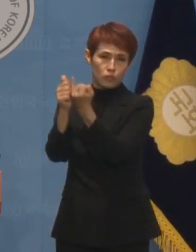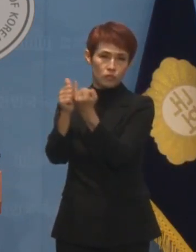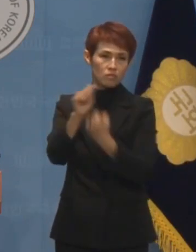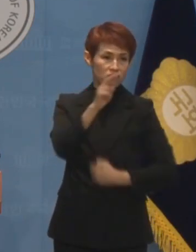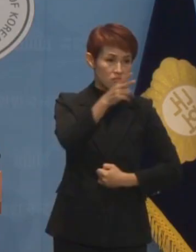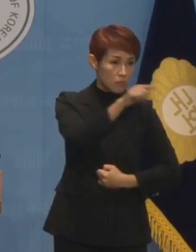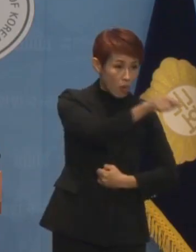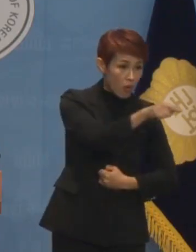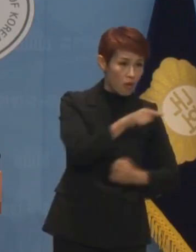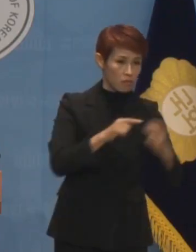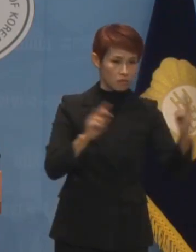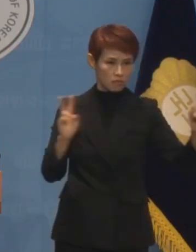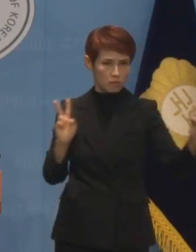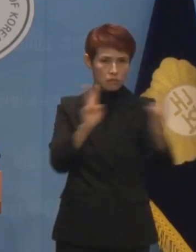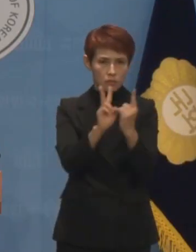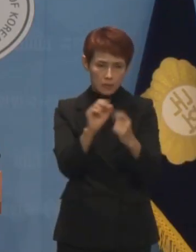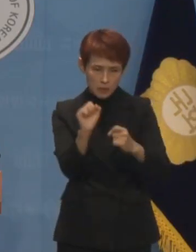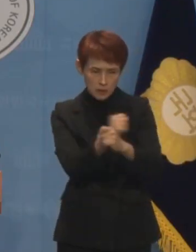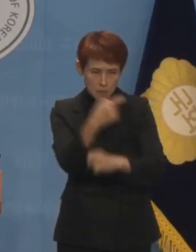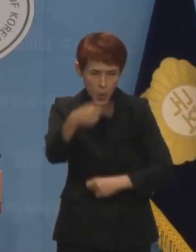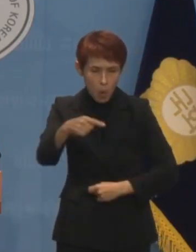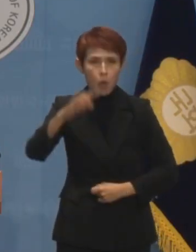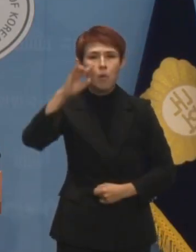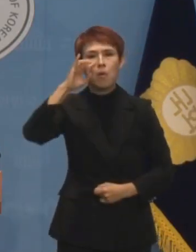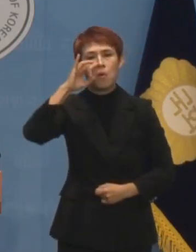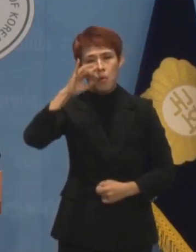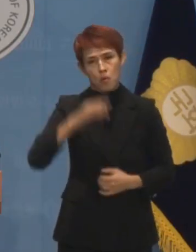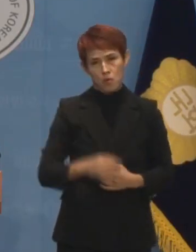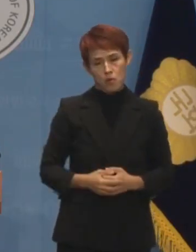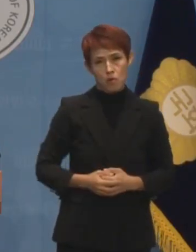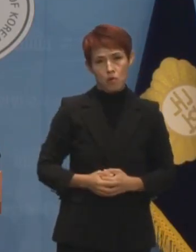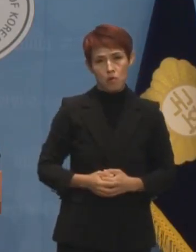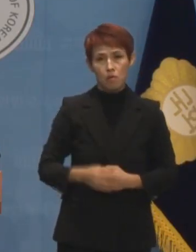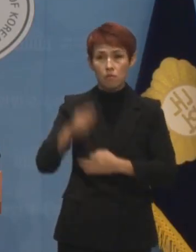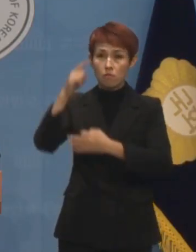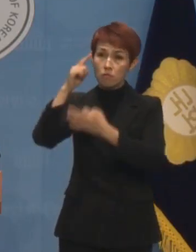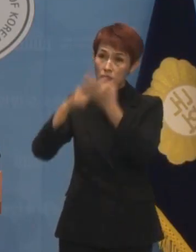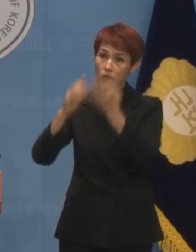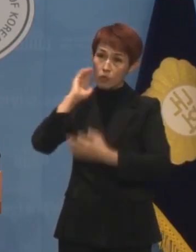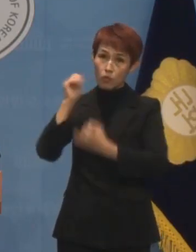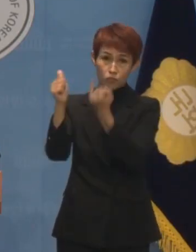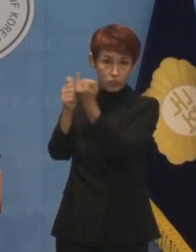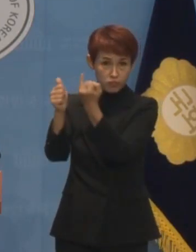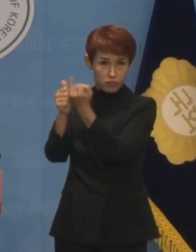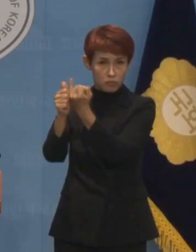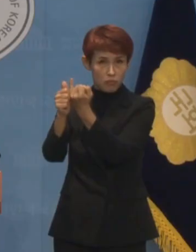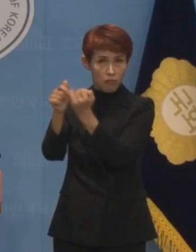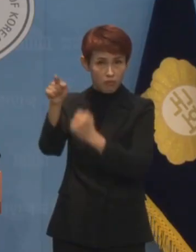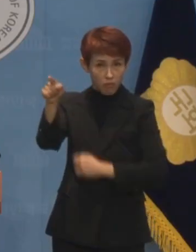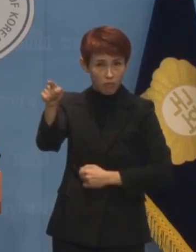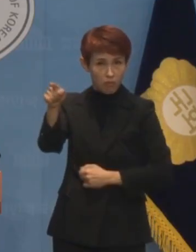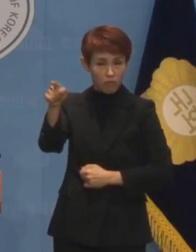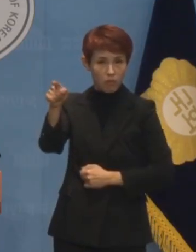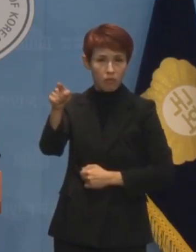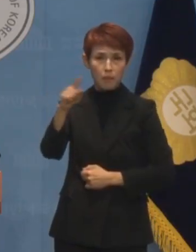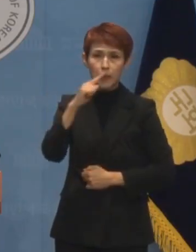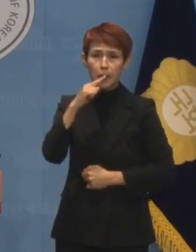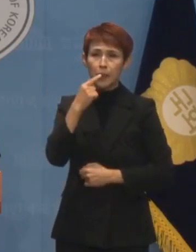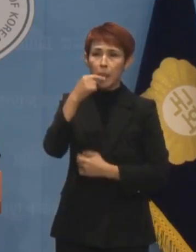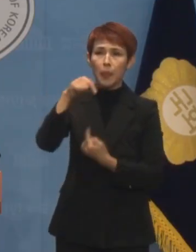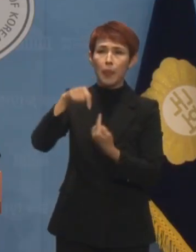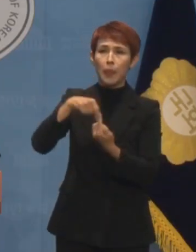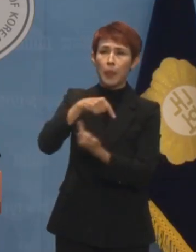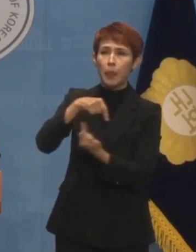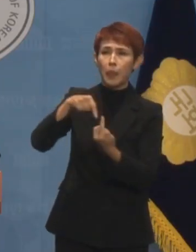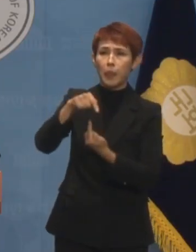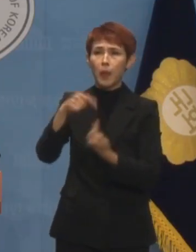박사와 무엇을 도모했는지를 알고 싶을 뿐입니다. 윤석열 대통령과 김건희 여사는 엉뚱한 해명과